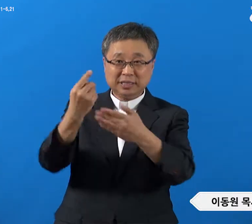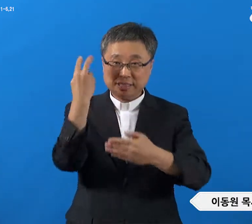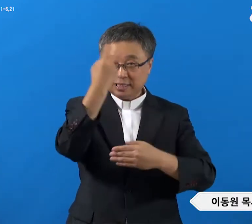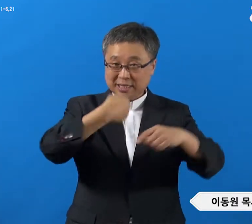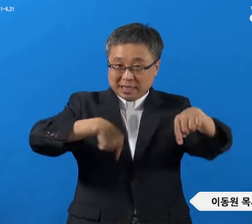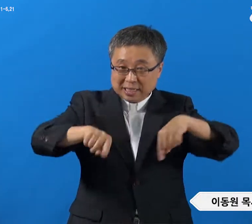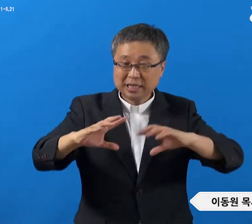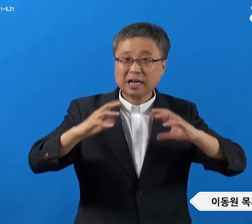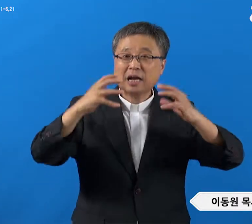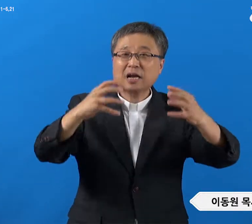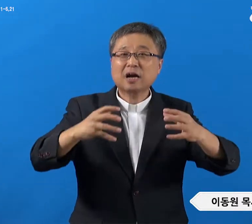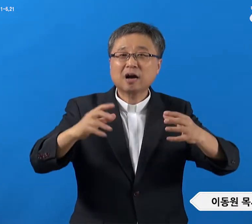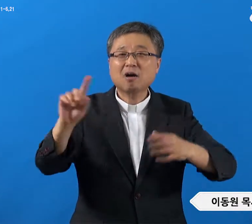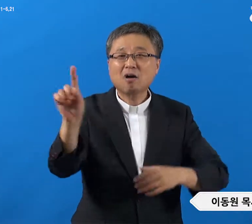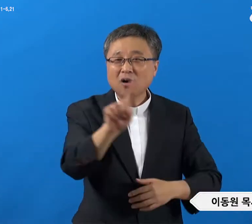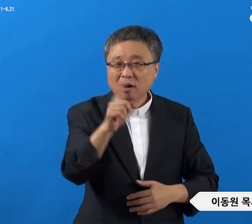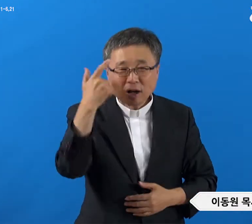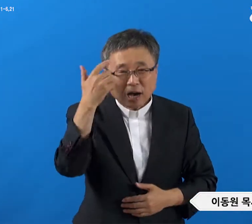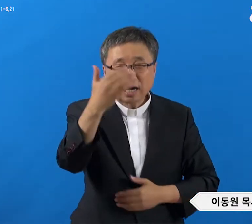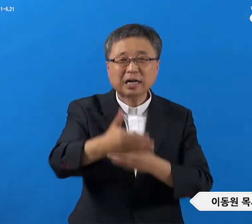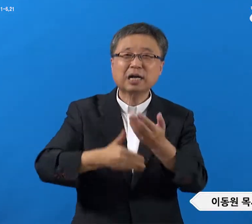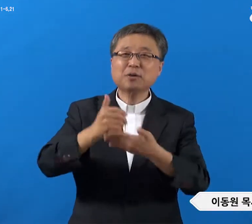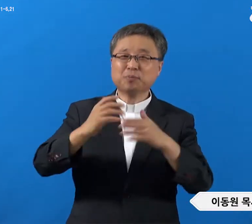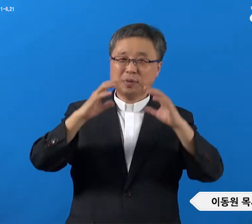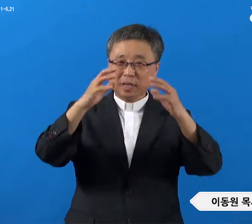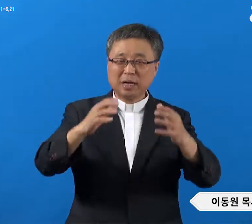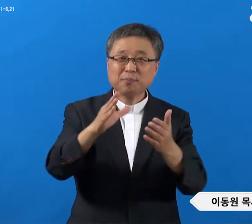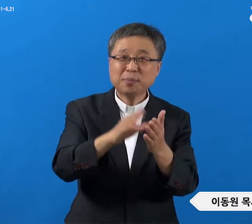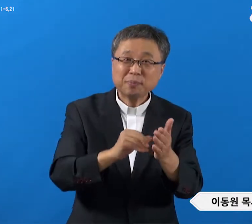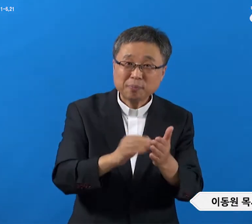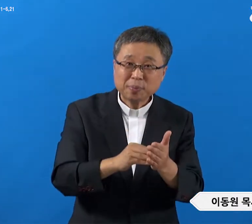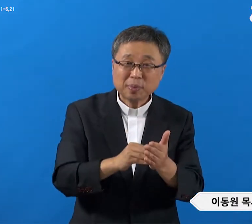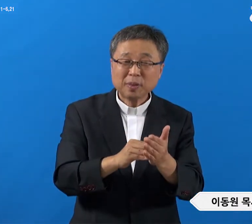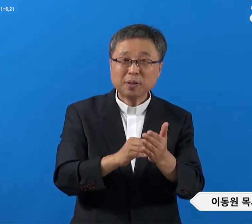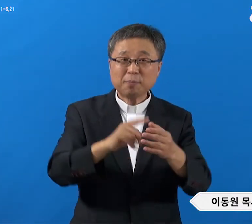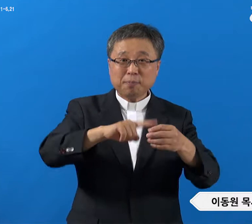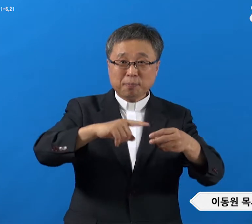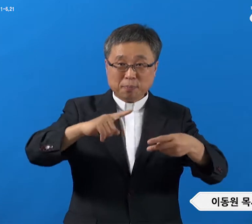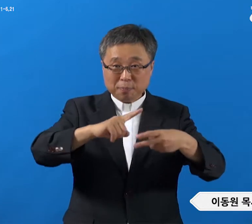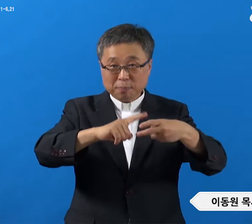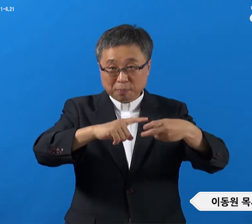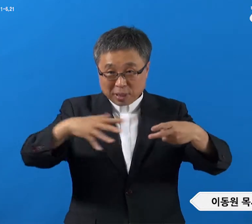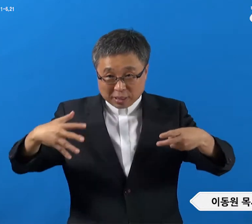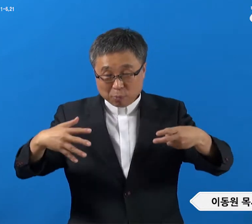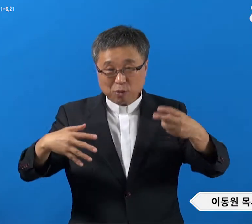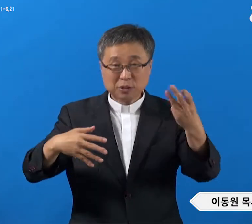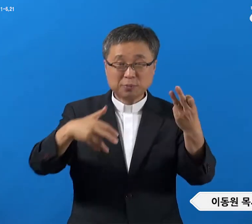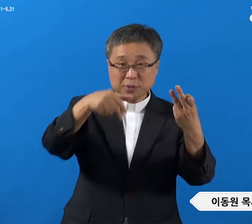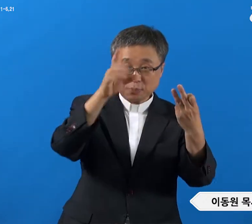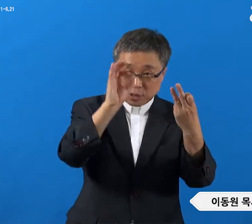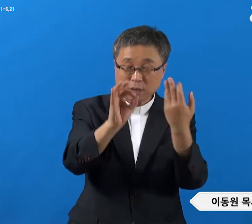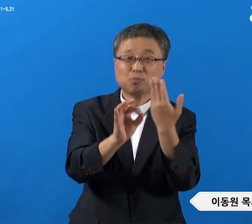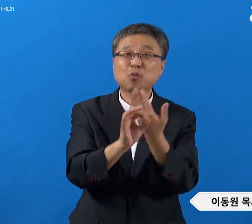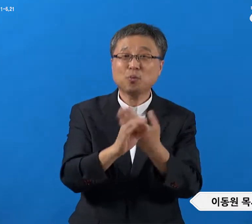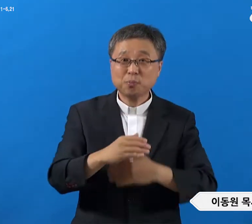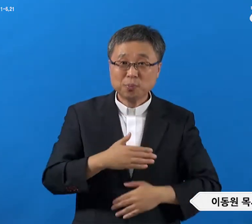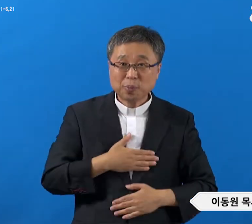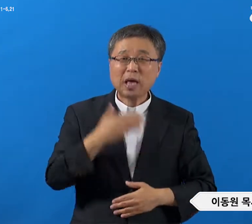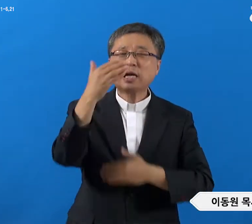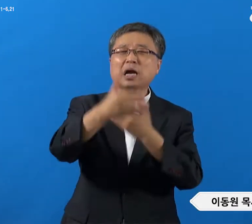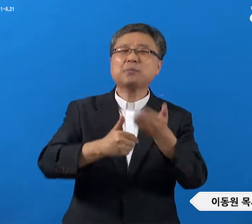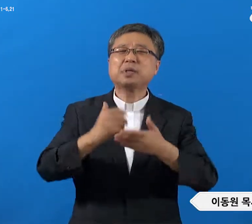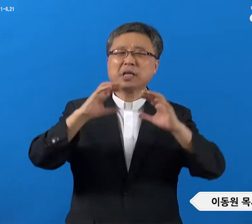나라인지 하나님의 나라의 비밀을 마태복음 13장에서 펼쳐 보여주십니다. 여러 가지 비유를 통해서 하나님의 나라는